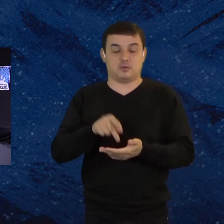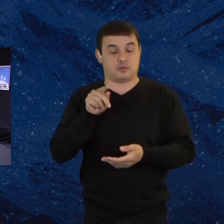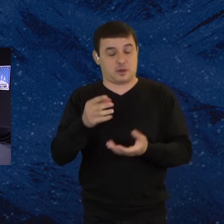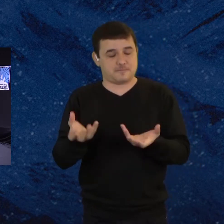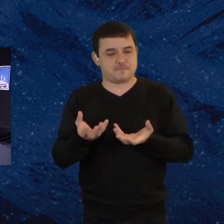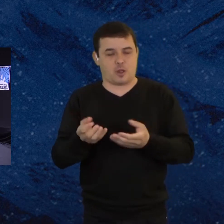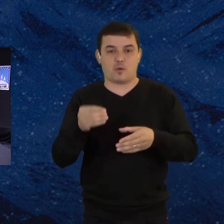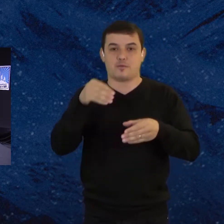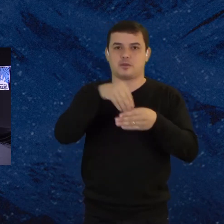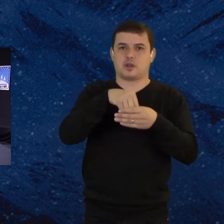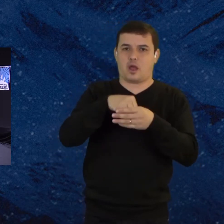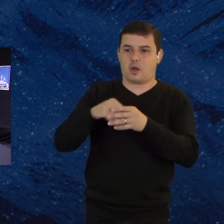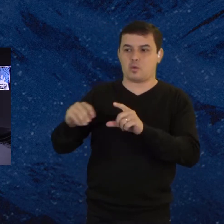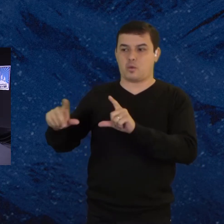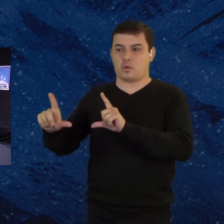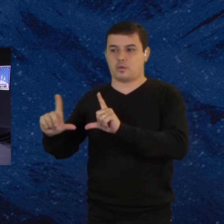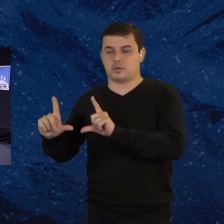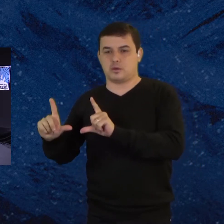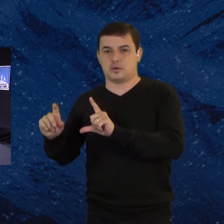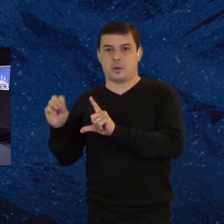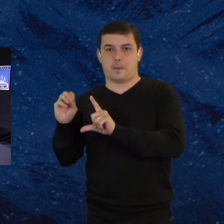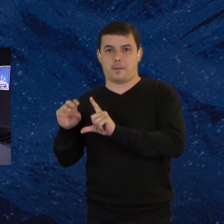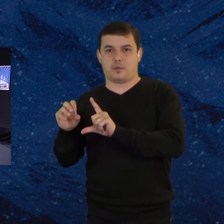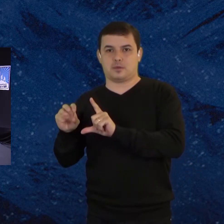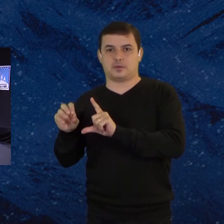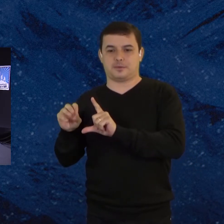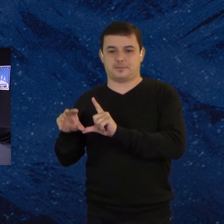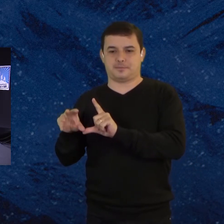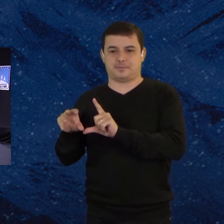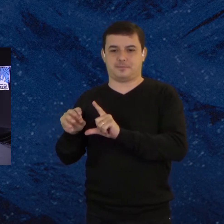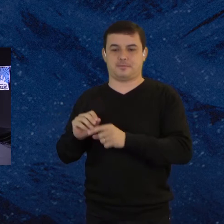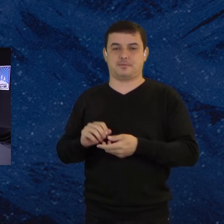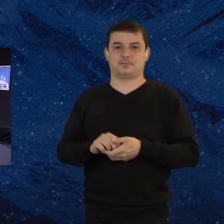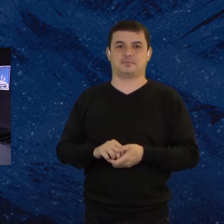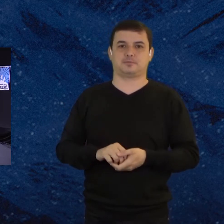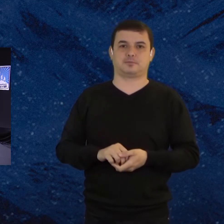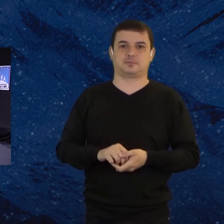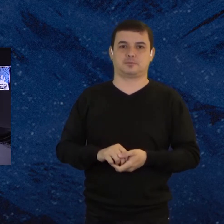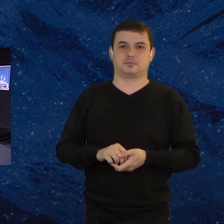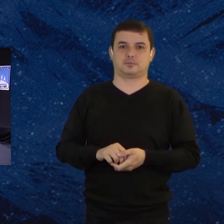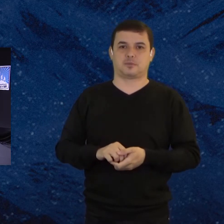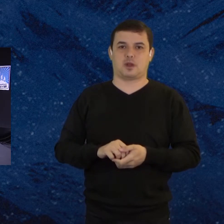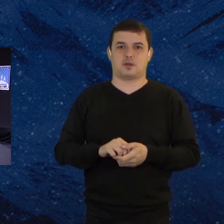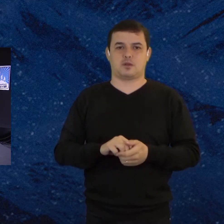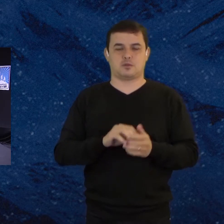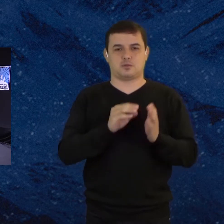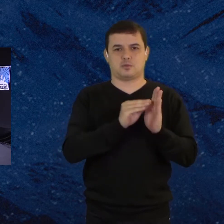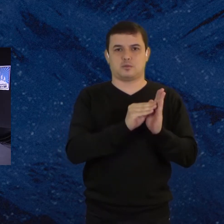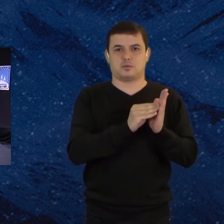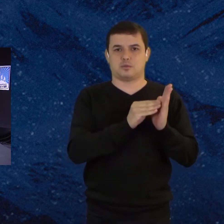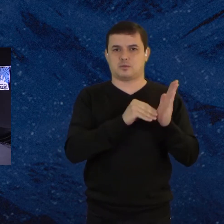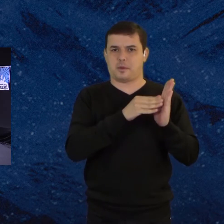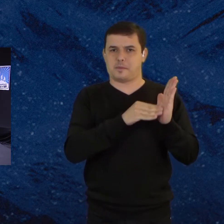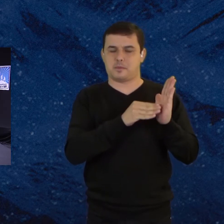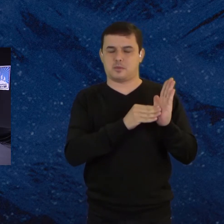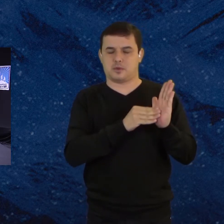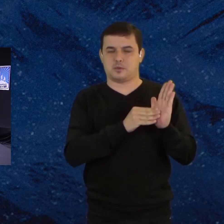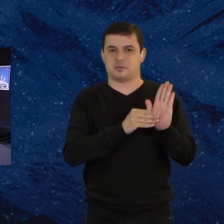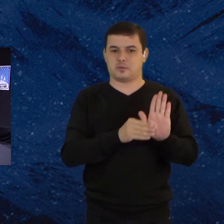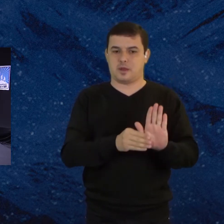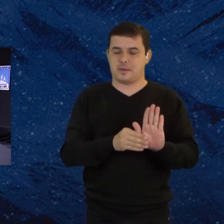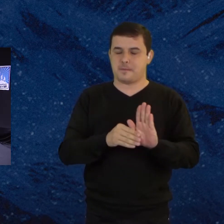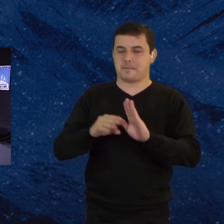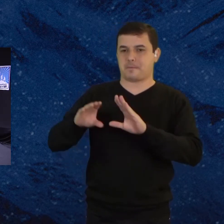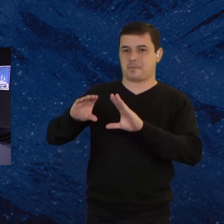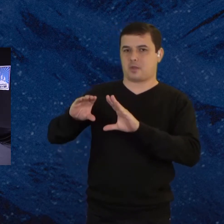QR Code aqui, à sua direita, na minha direita. É só abrir a tela do seu celular, abrir a câmera, apontar para o QR Code e